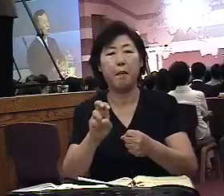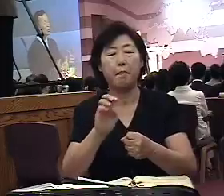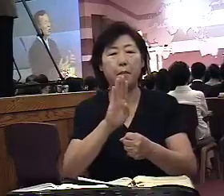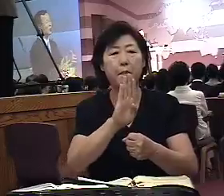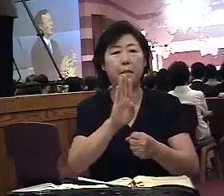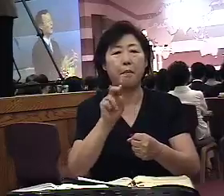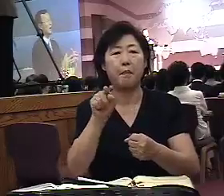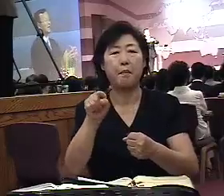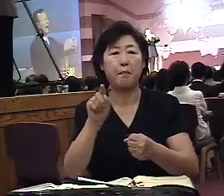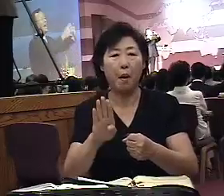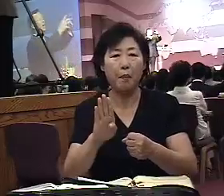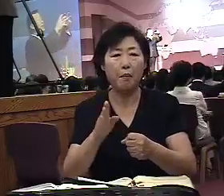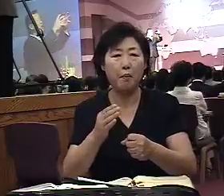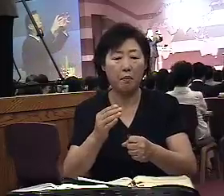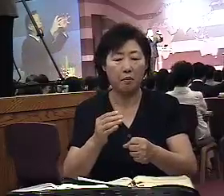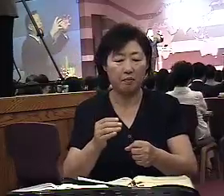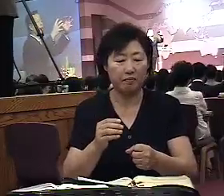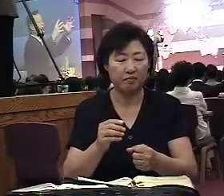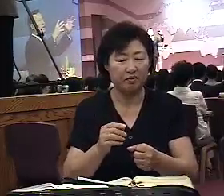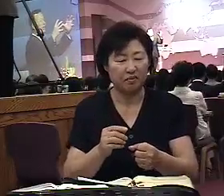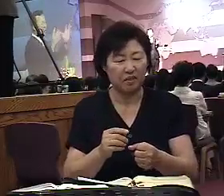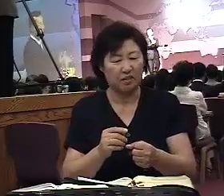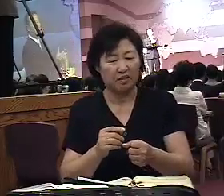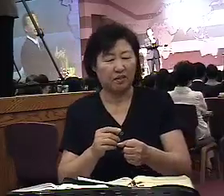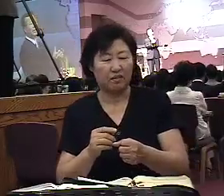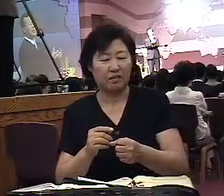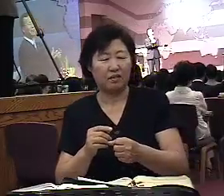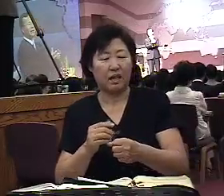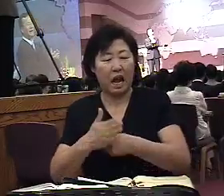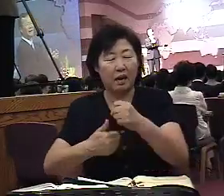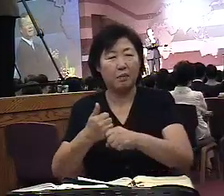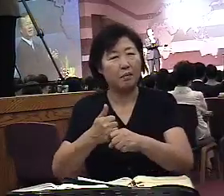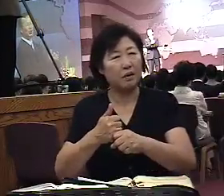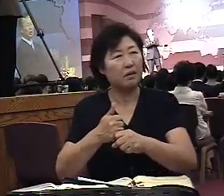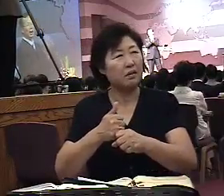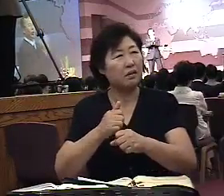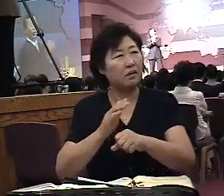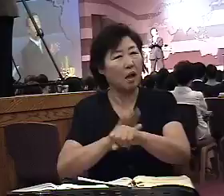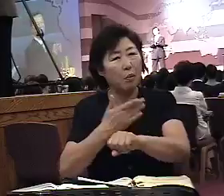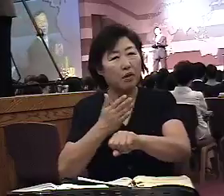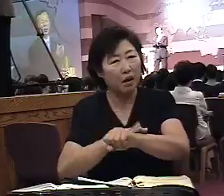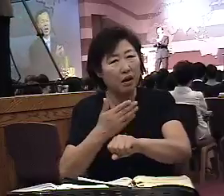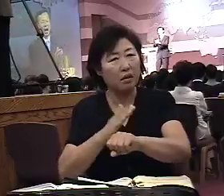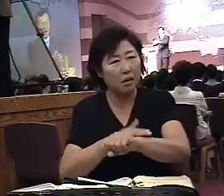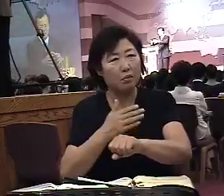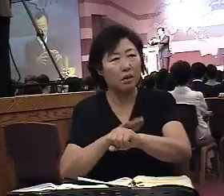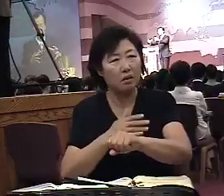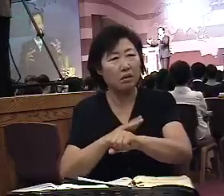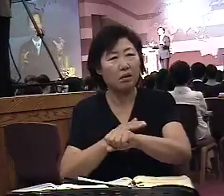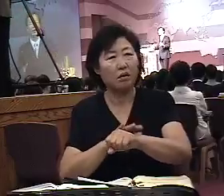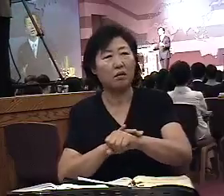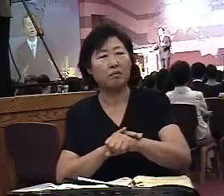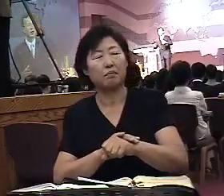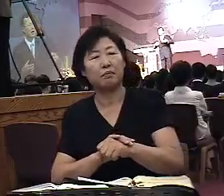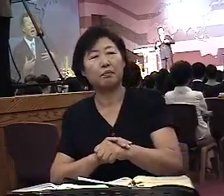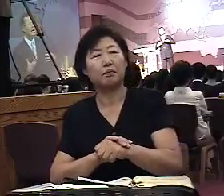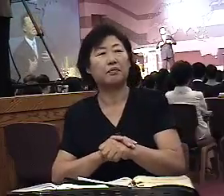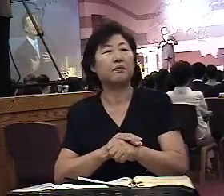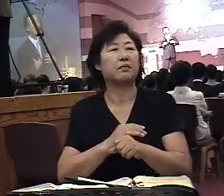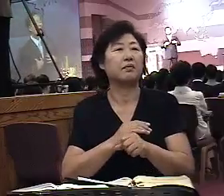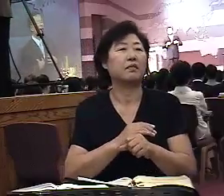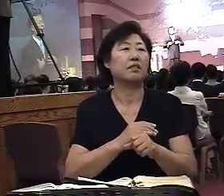우리가 적극적으로 그 하나님의 뜻을 깨트리고 있기 때문에 우리가 고의적으로 하나님이 주신